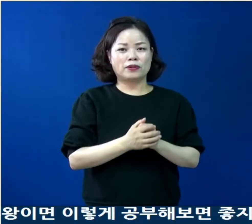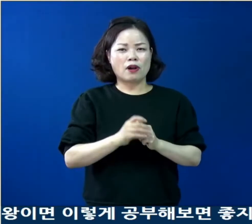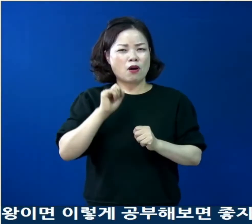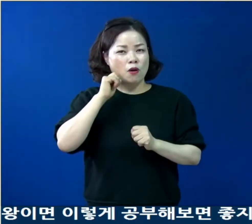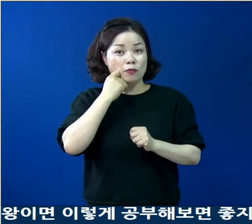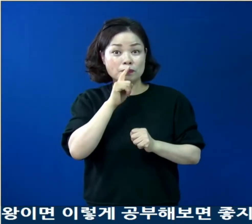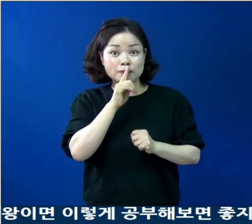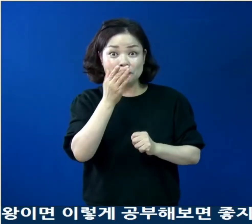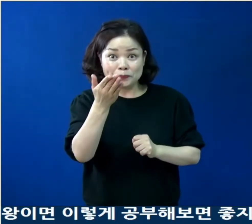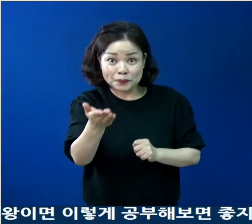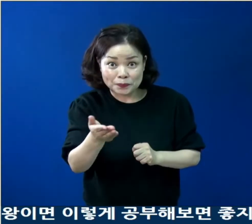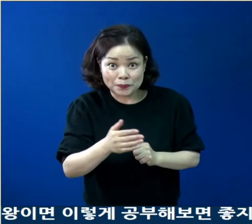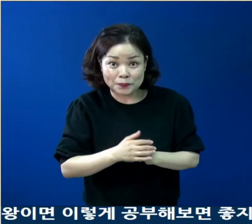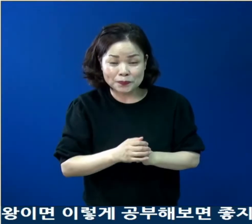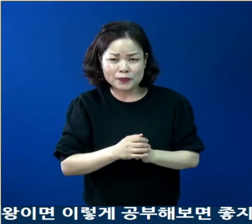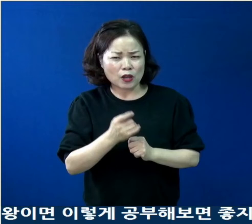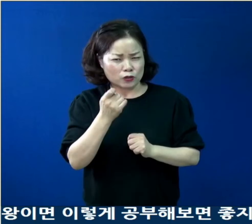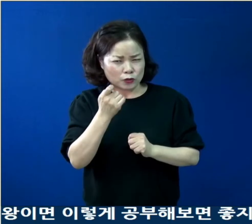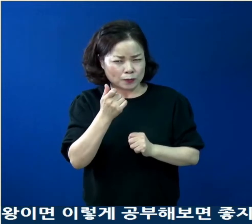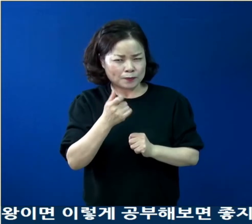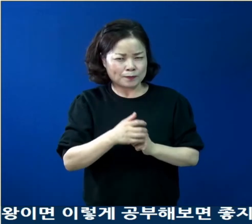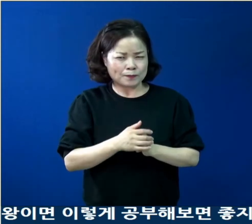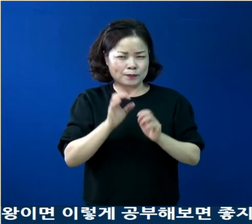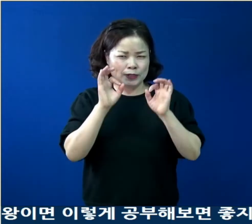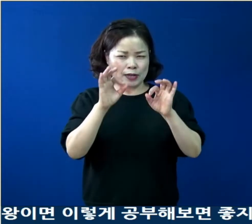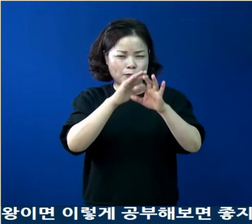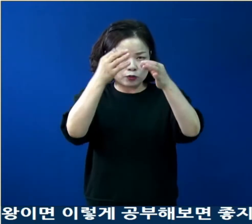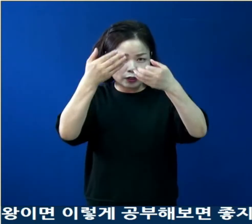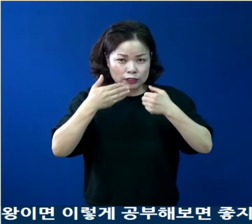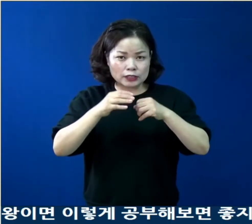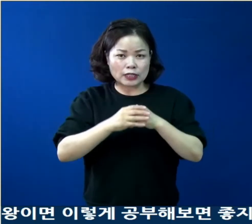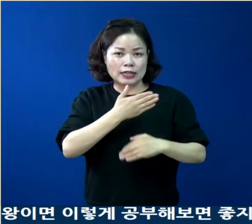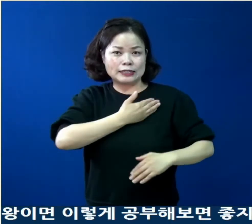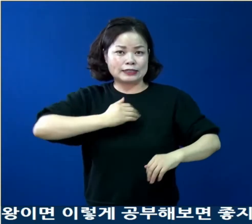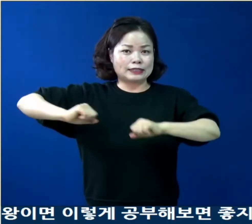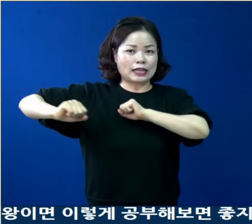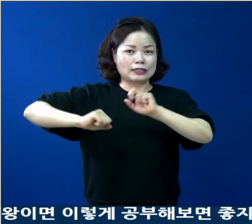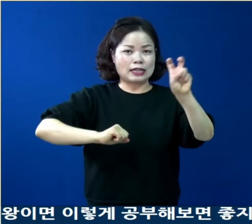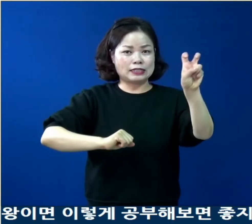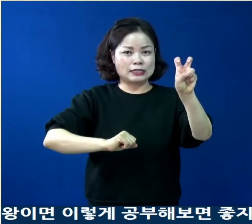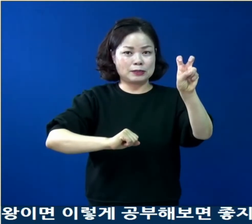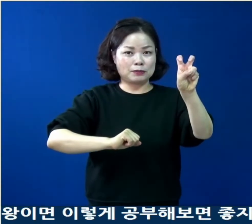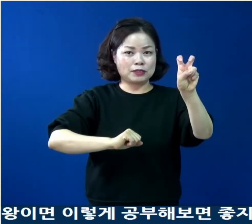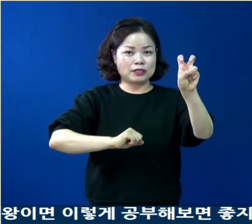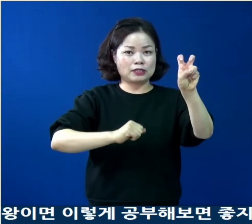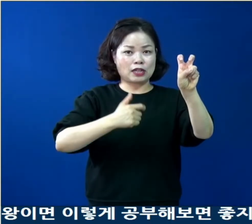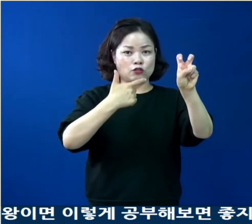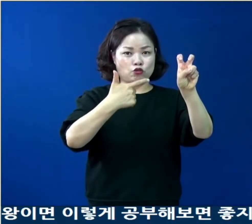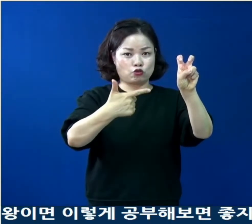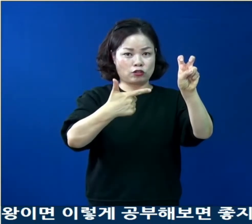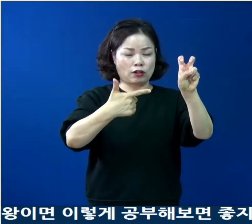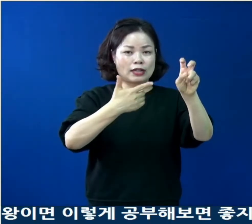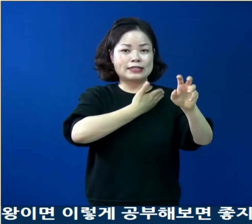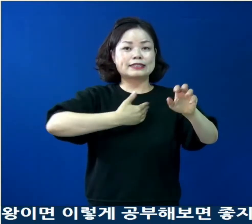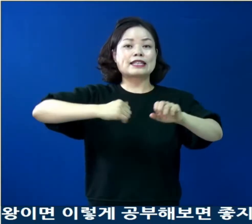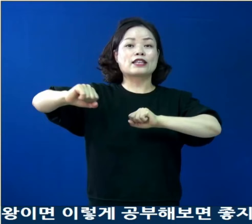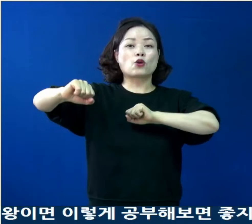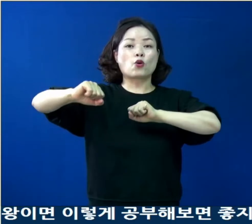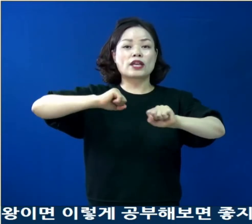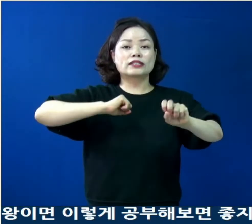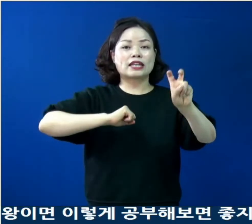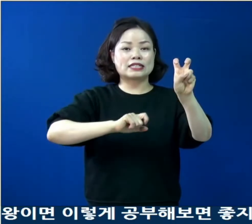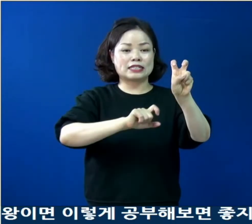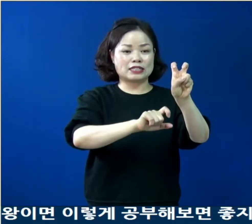어렵다고 말씀드렸습니다. 조금만 더 인내하십시다. 사도행전 20장 6절로 이동합니다. 사도행전 20장 6절.